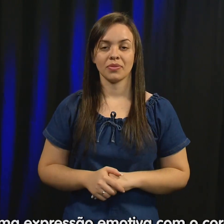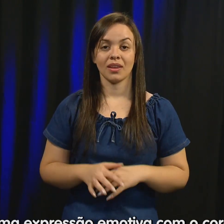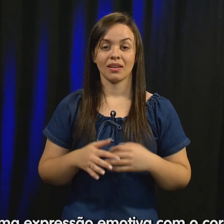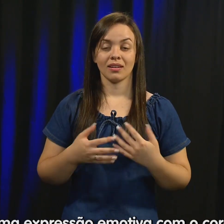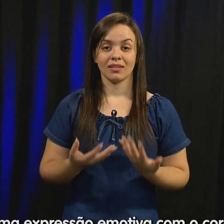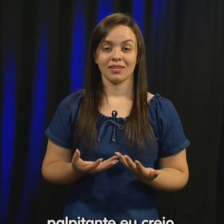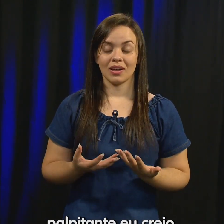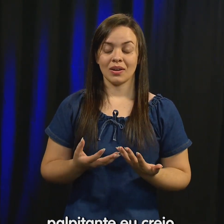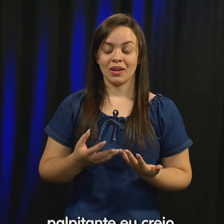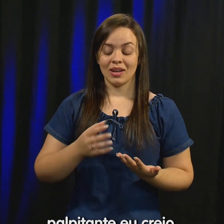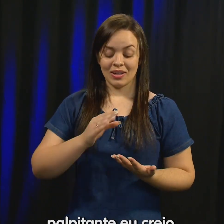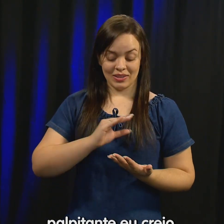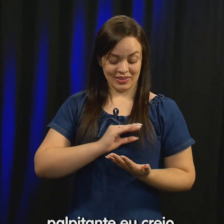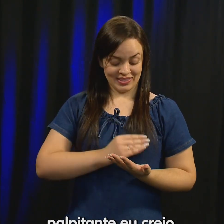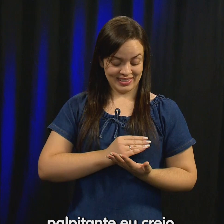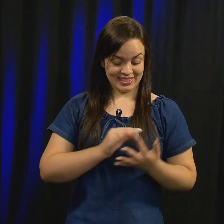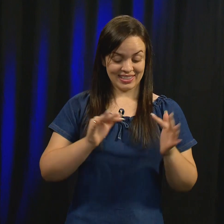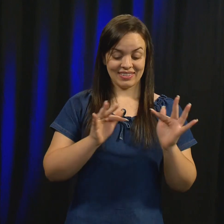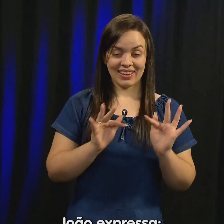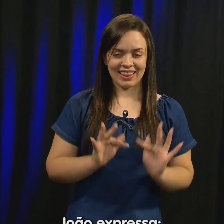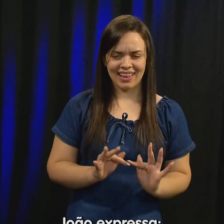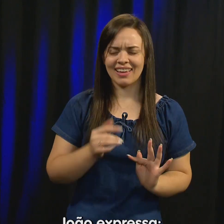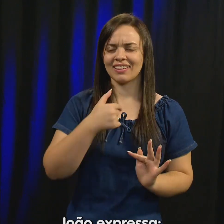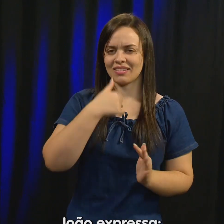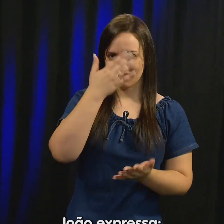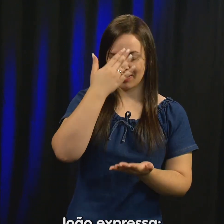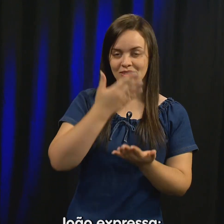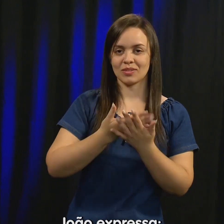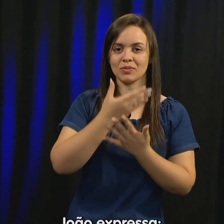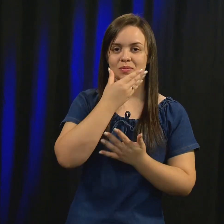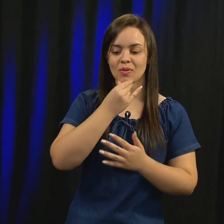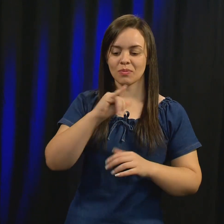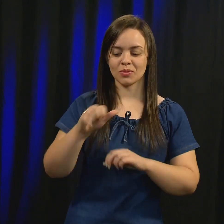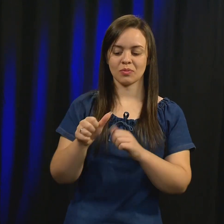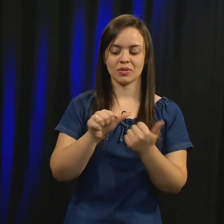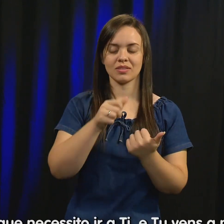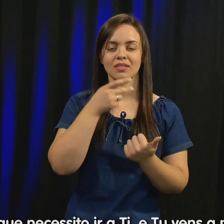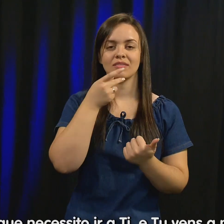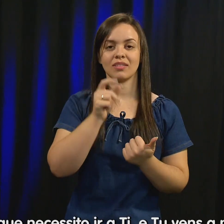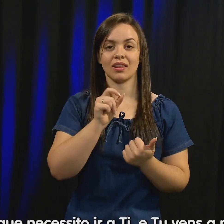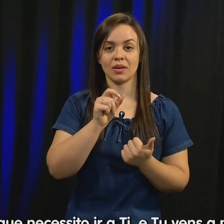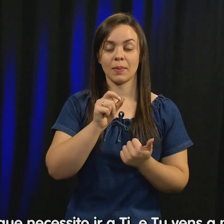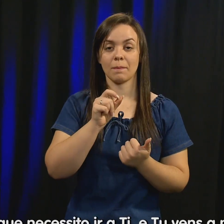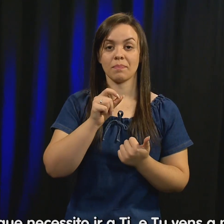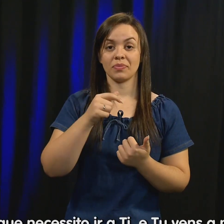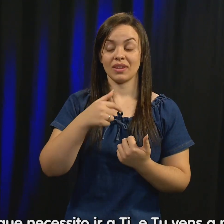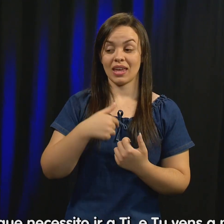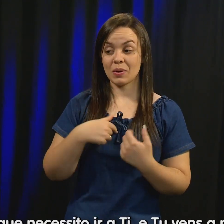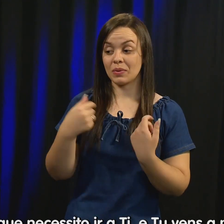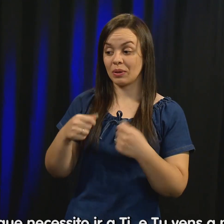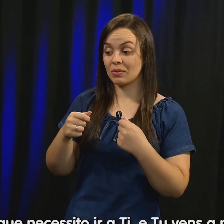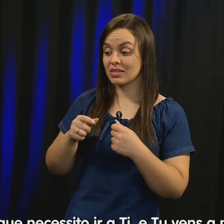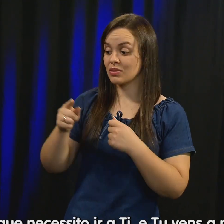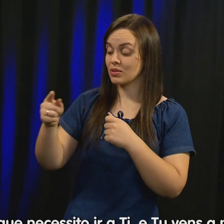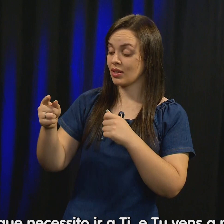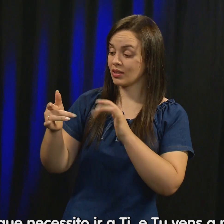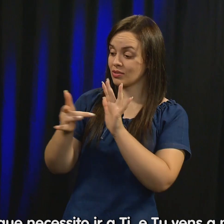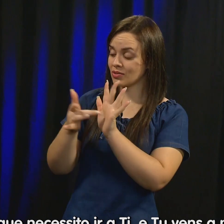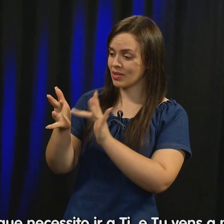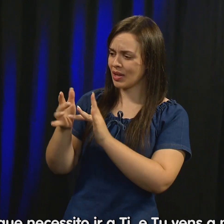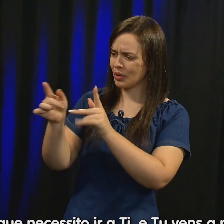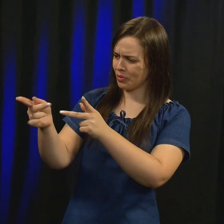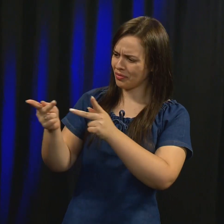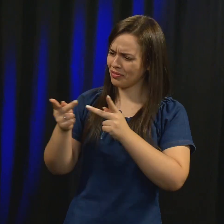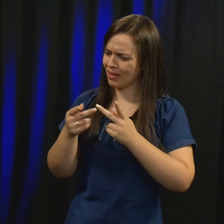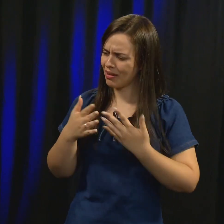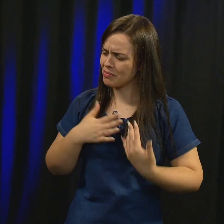emotiva, com o coração palpitante, eu creio, João expressa: eu é que necessito ir a ti, e tu vens